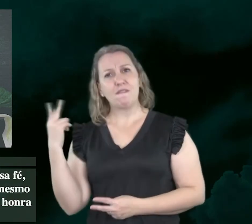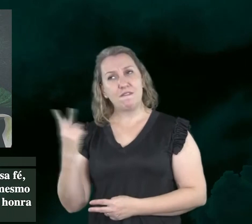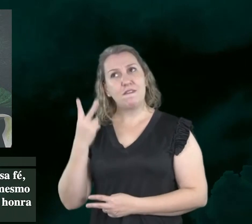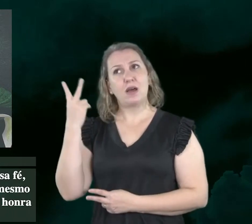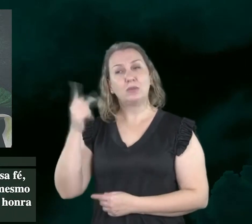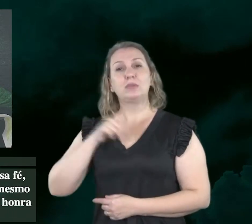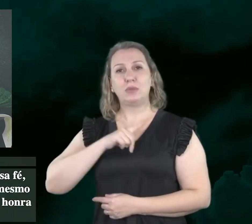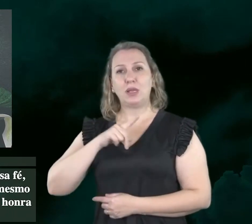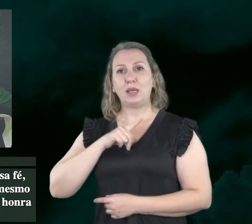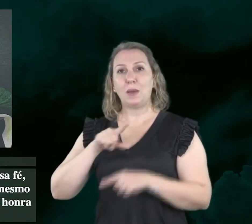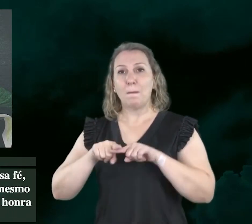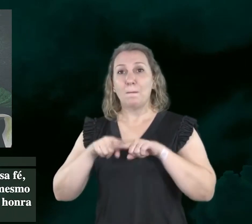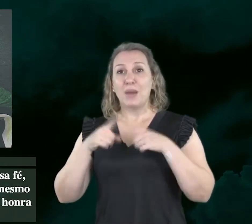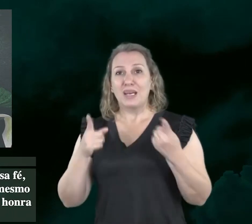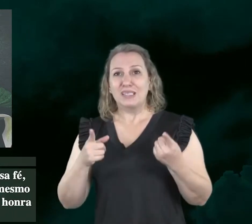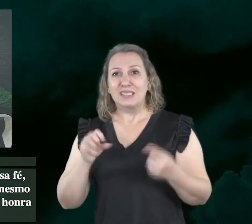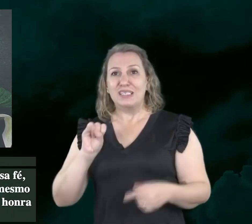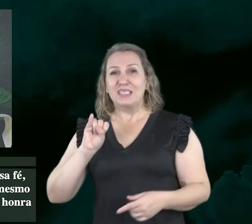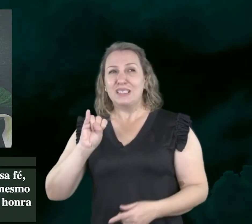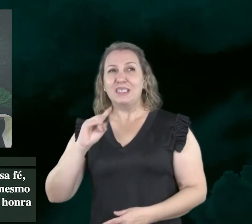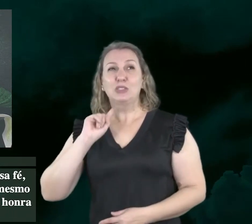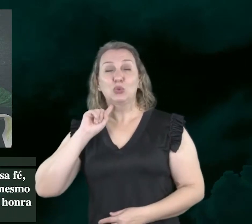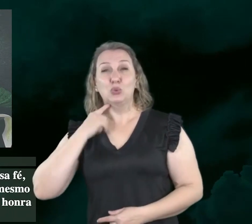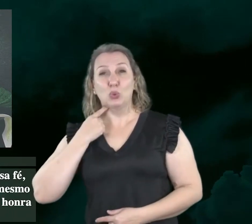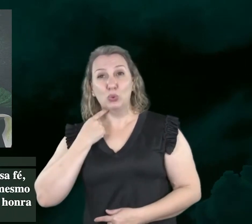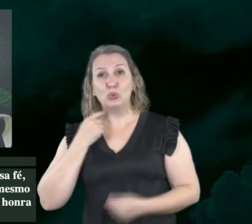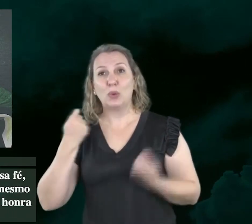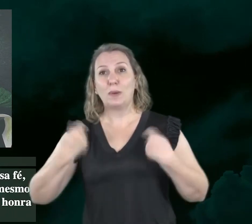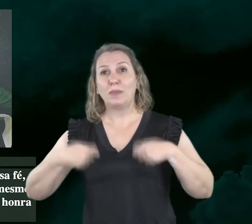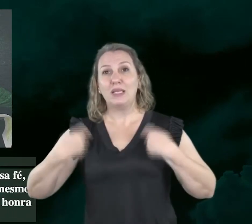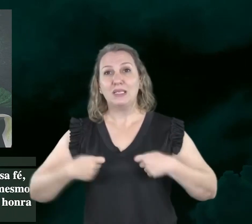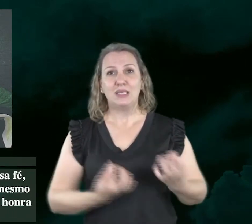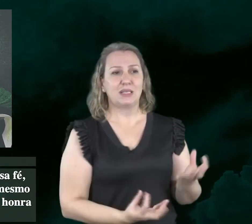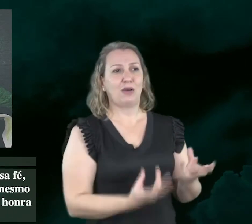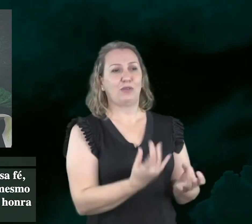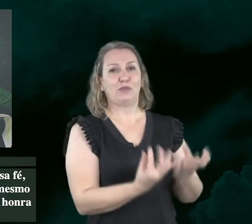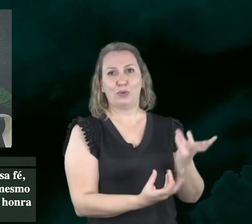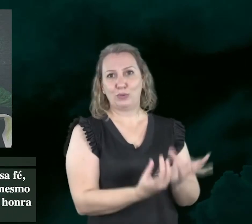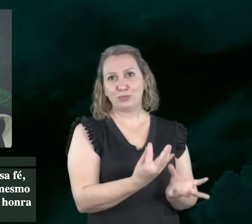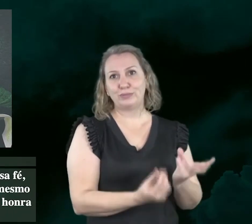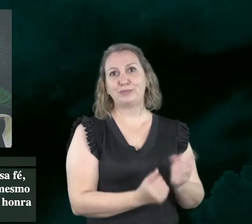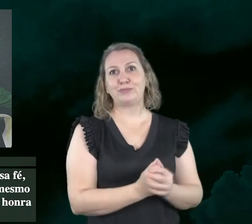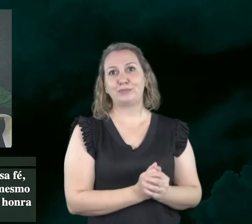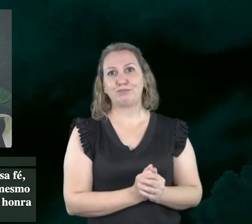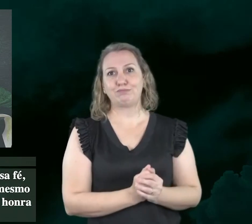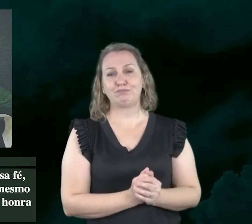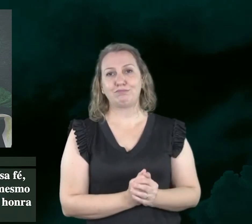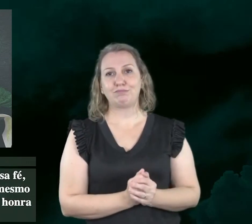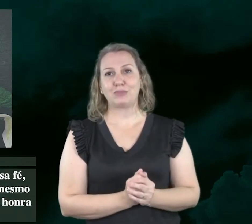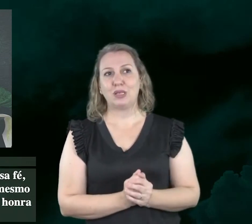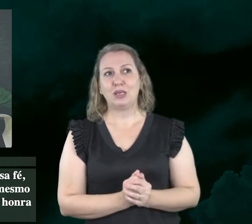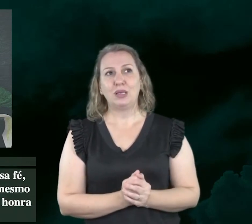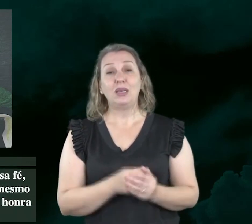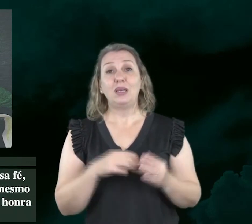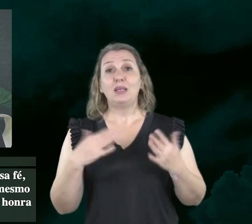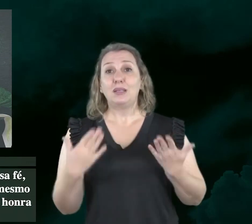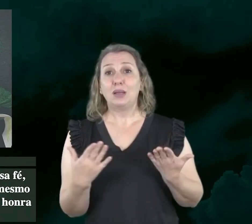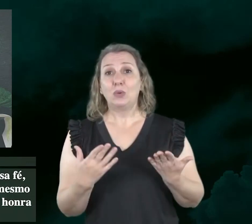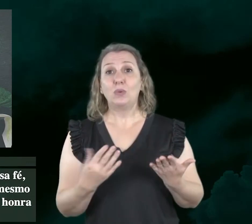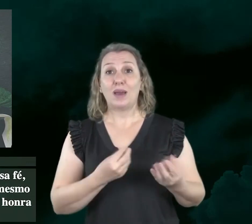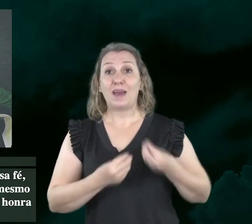esse... E que é esse apuração por fogo? Irmãos, são as tribulações.